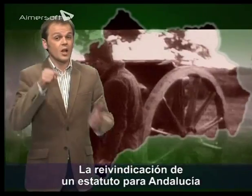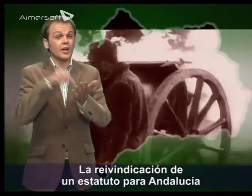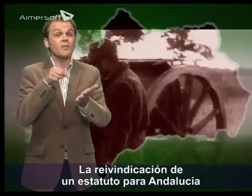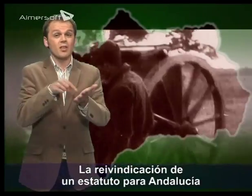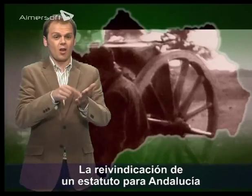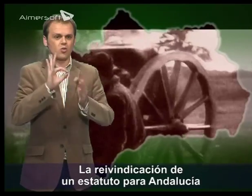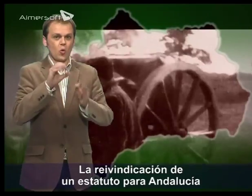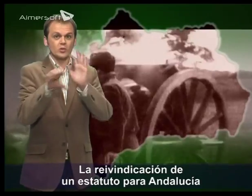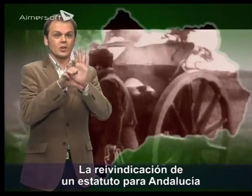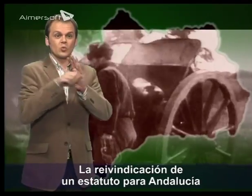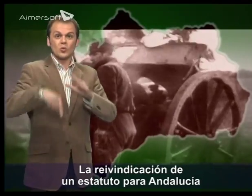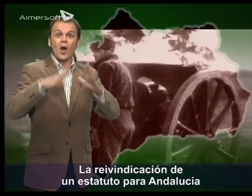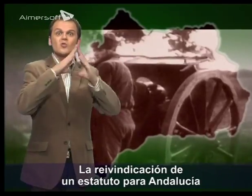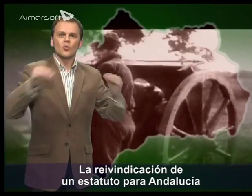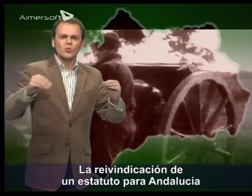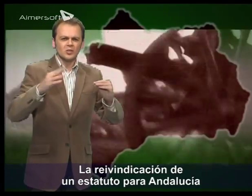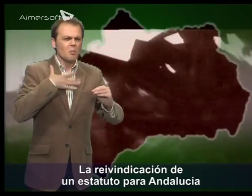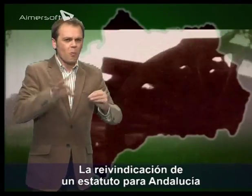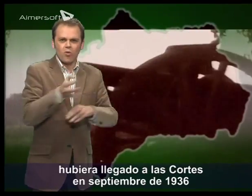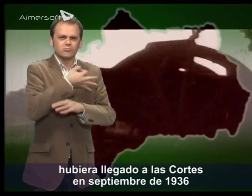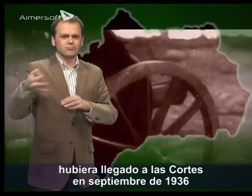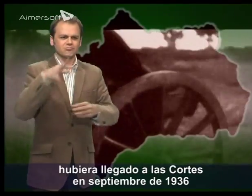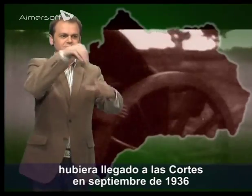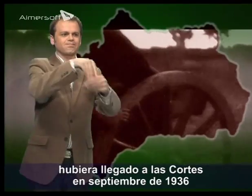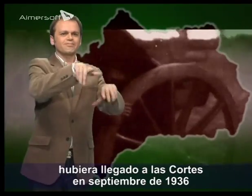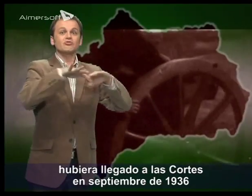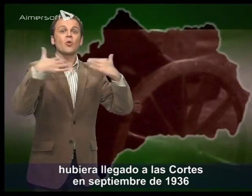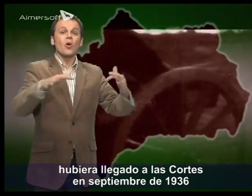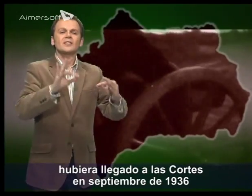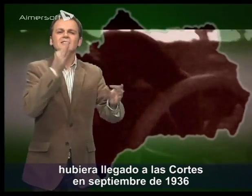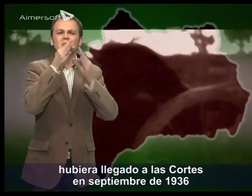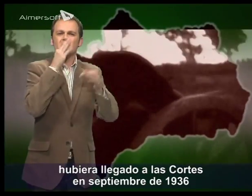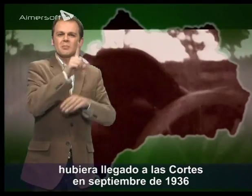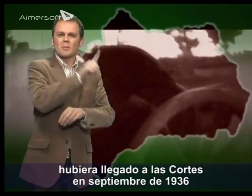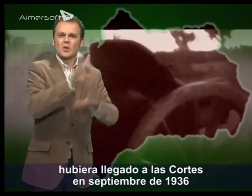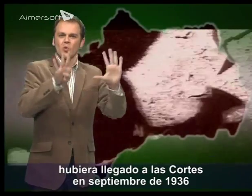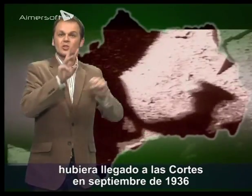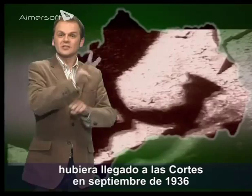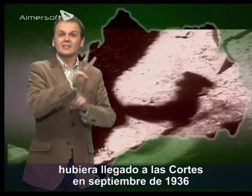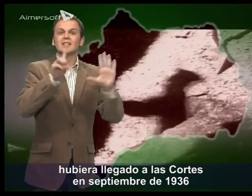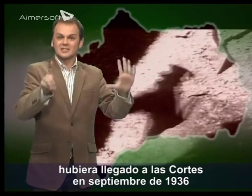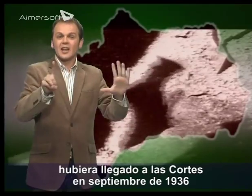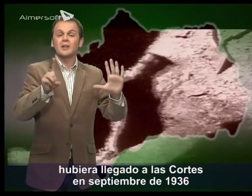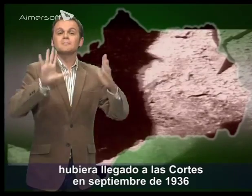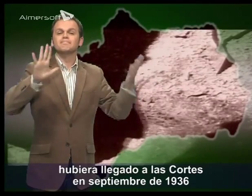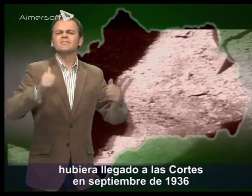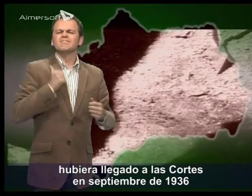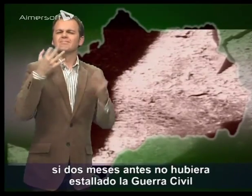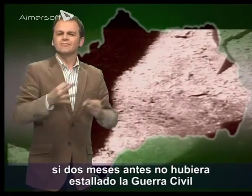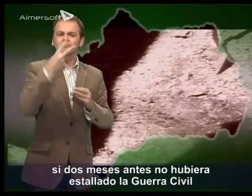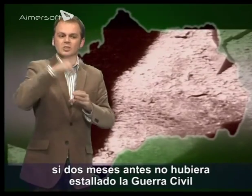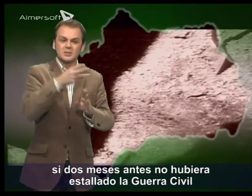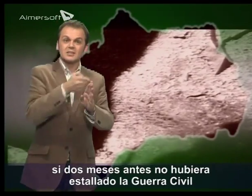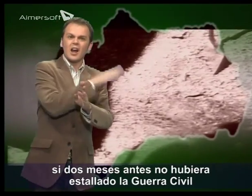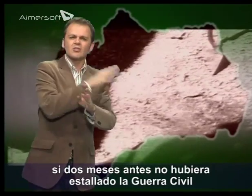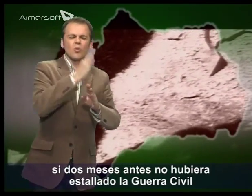La reivindicación de un estatuto para Andalucía hubiera llegado a las Cortes en septiembre de 1936